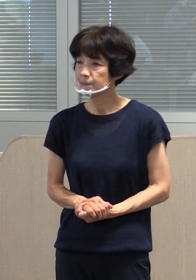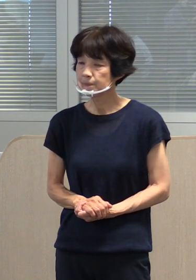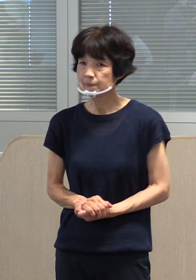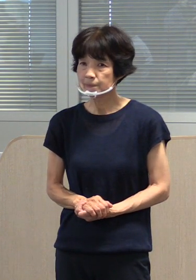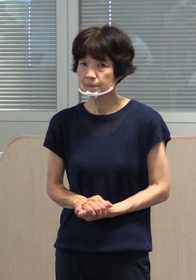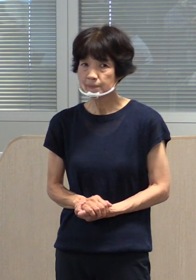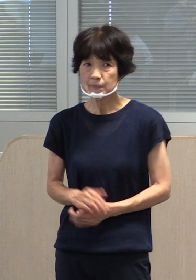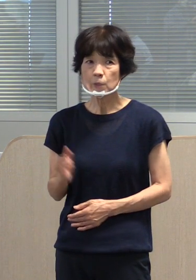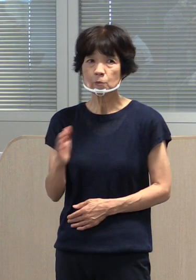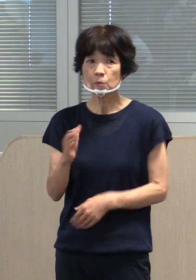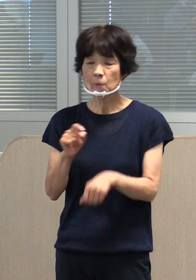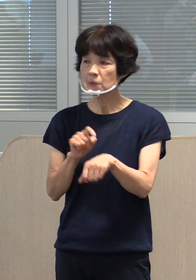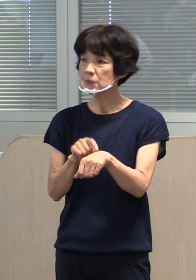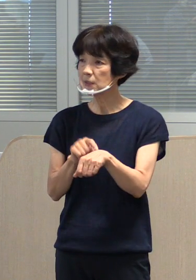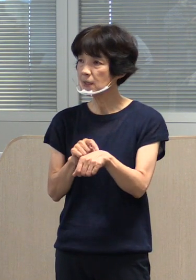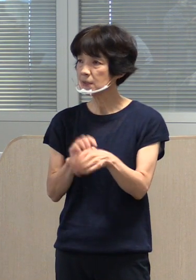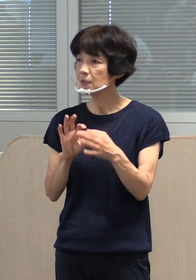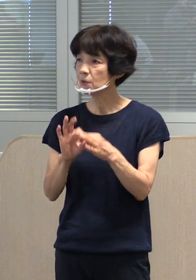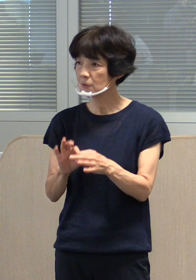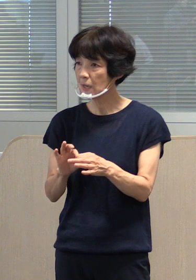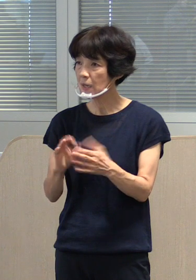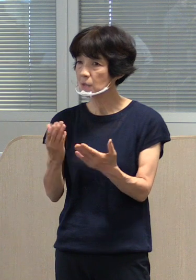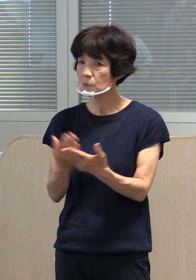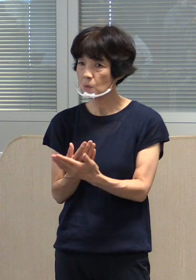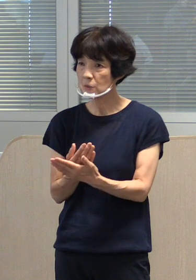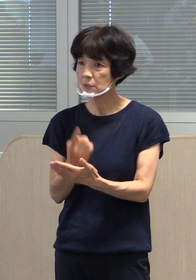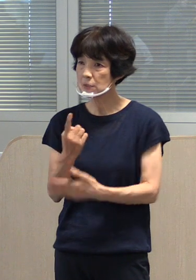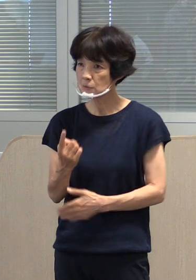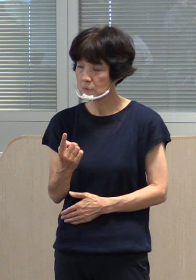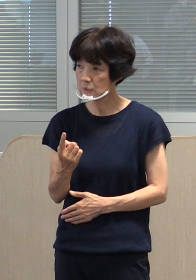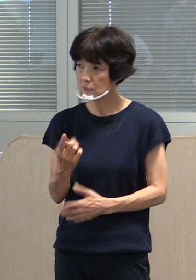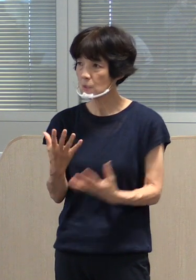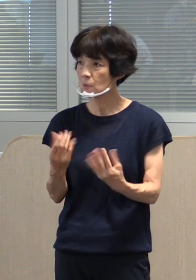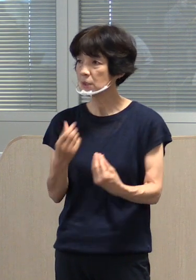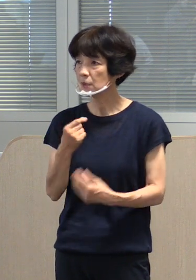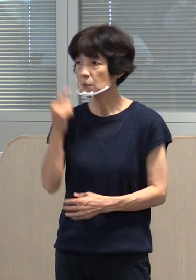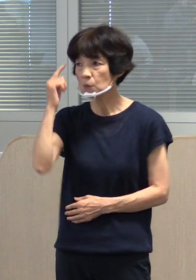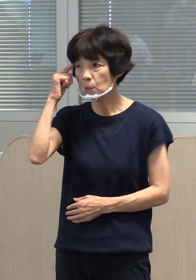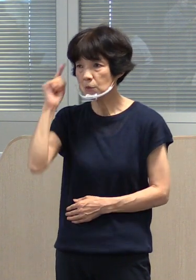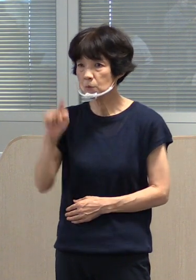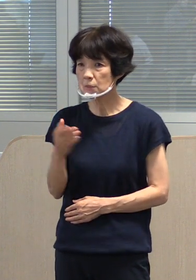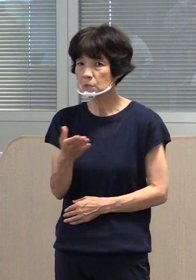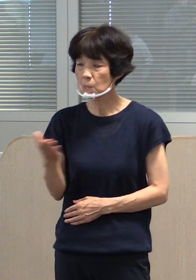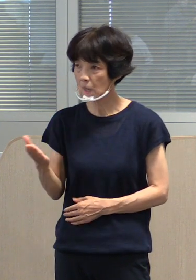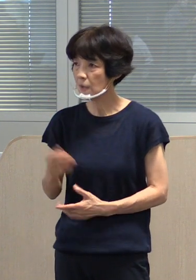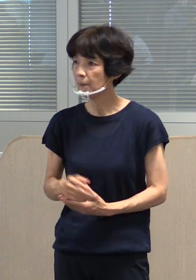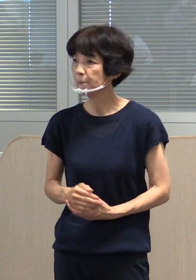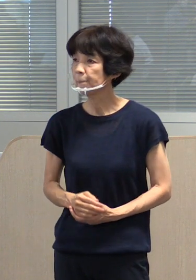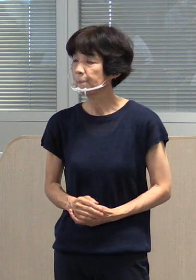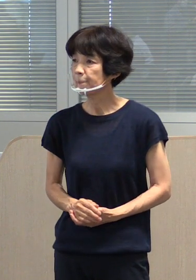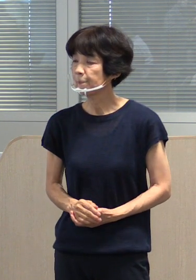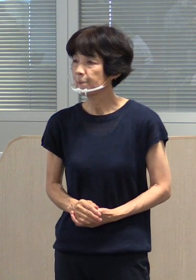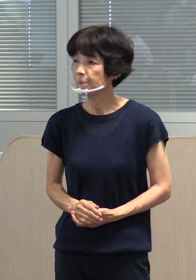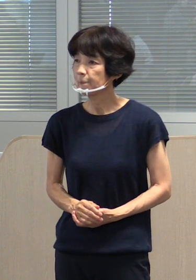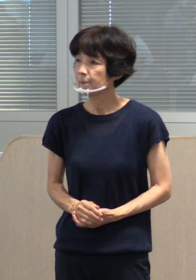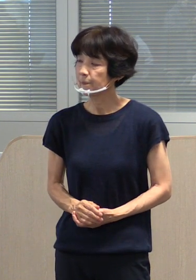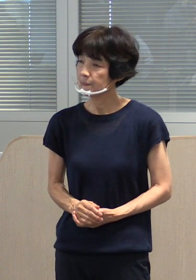そろそろ時間のようなので、もしいらっしゃれば、あとお一人ということにしたいと思うんですけども、いかがでしょうか。